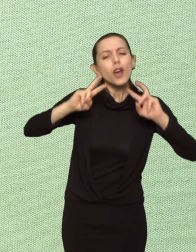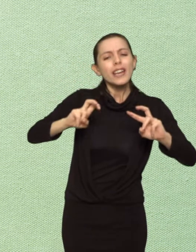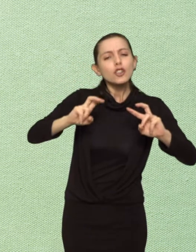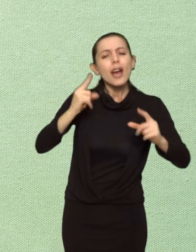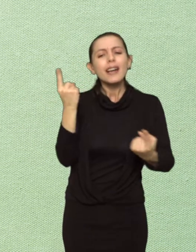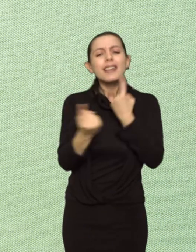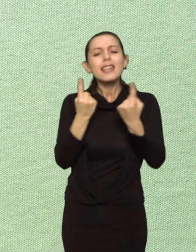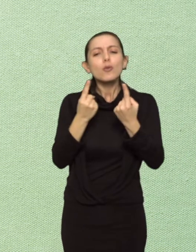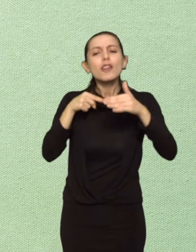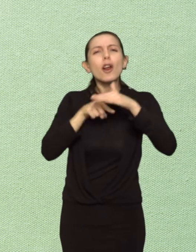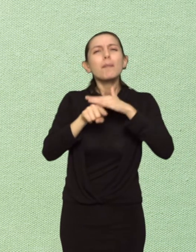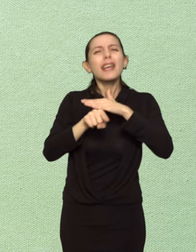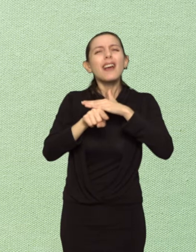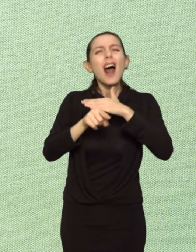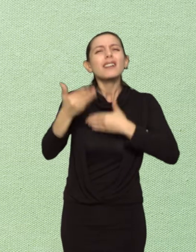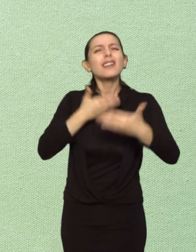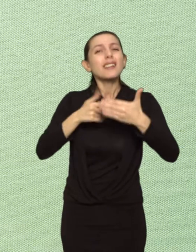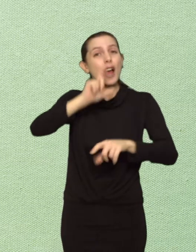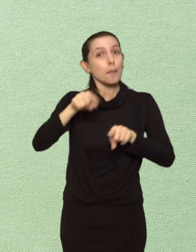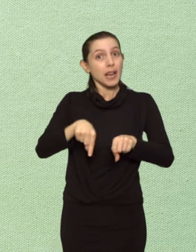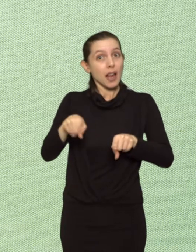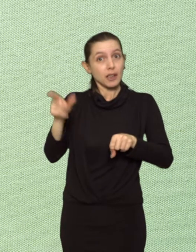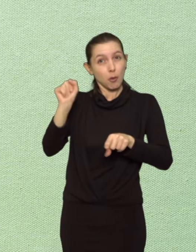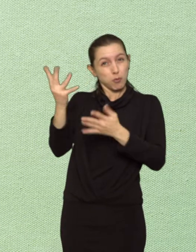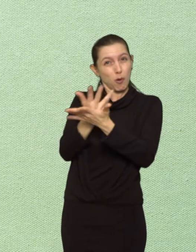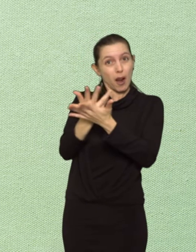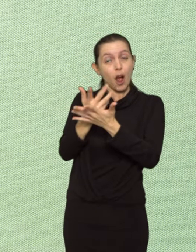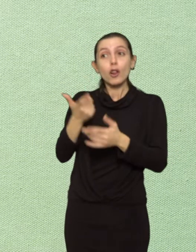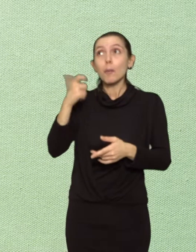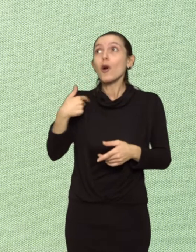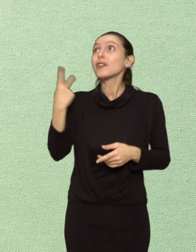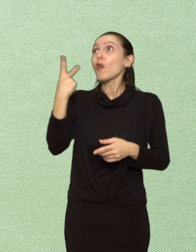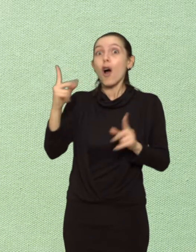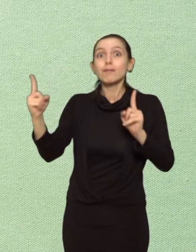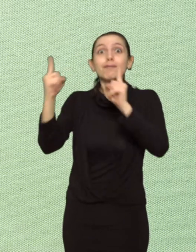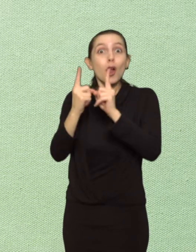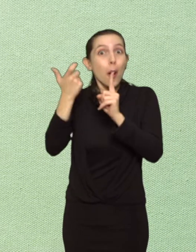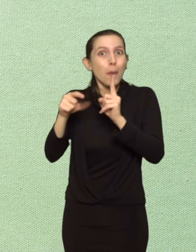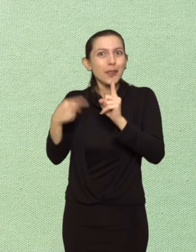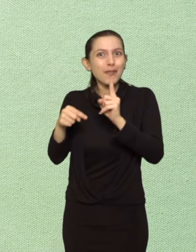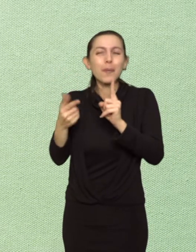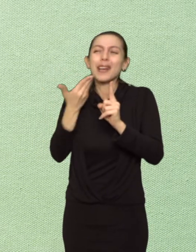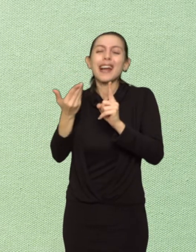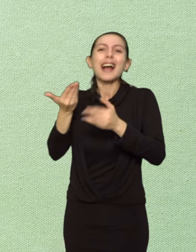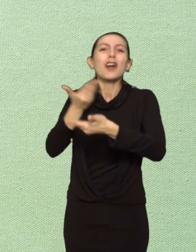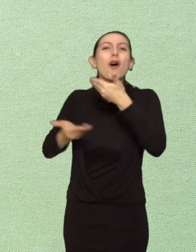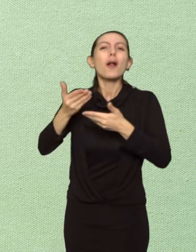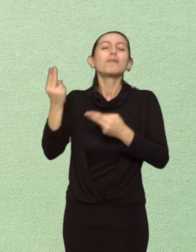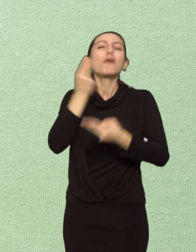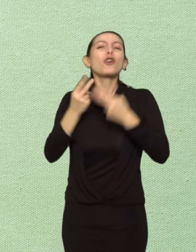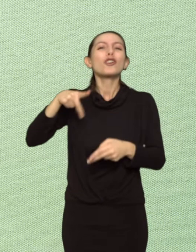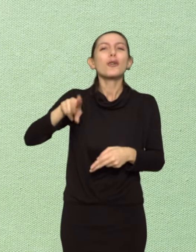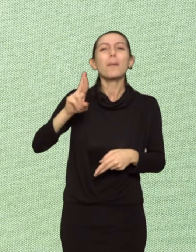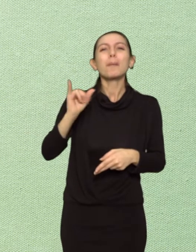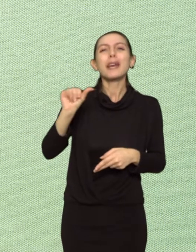dei migranti con disabilità in Italia? Tra l'altro, questo è il modo in cui ci siamo conosciuti, anche grazie alla collaborazione con il progetto Prisma.